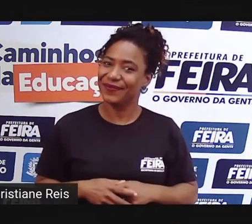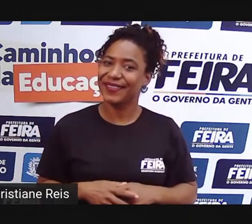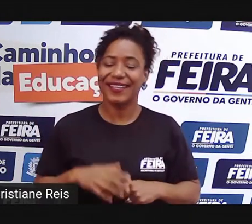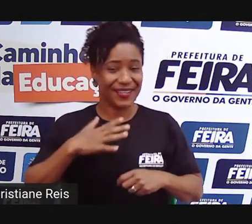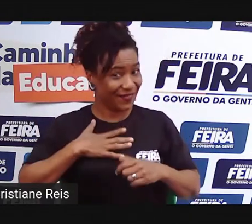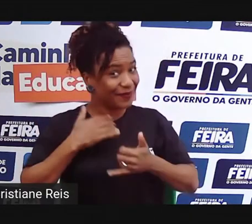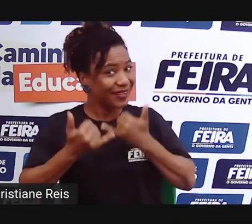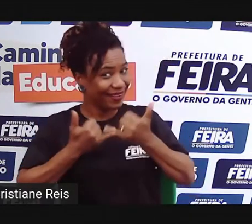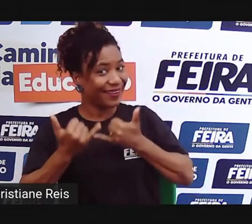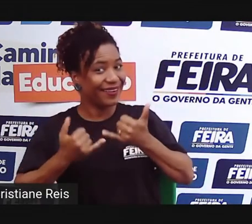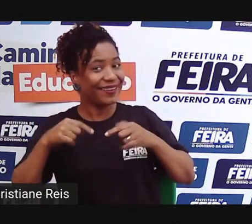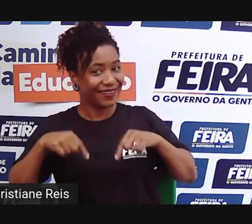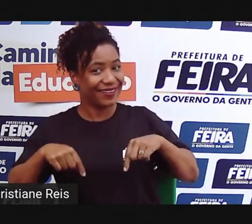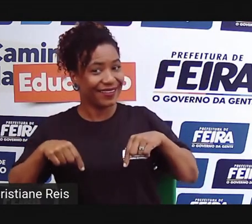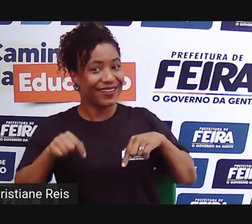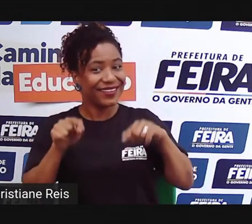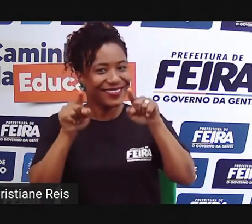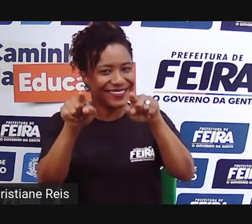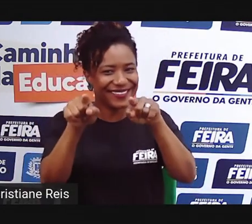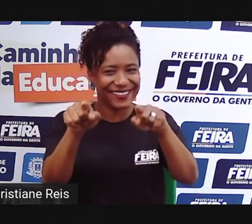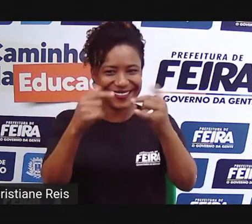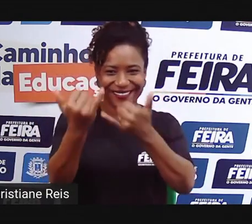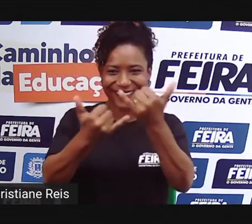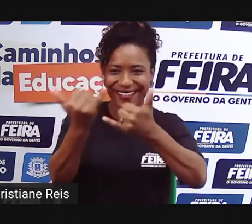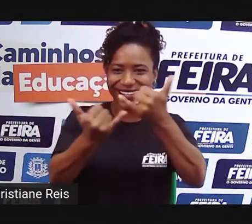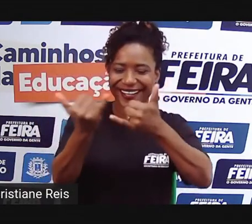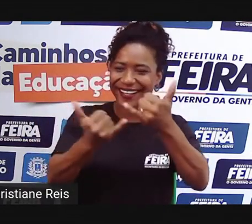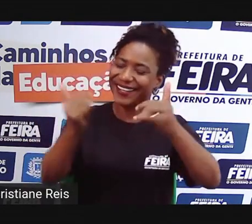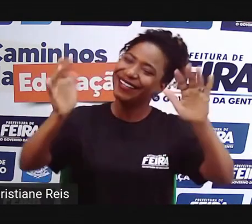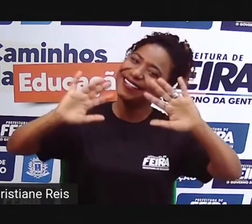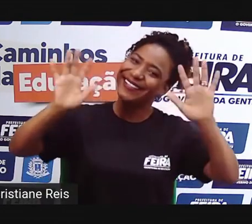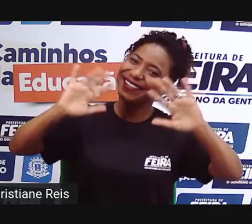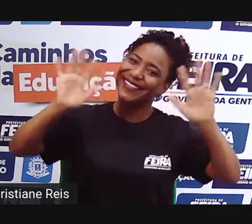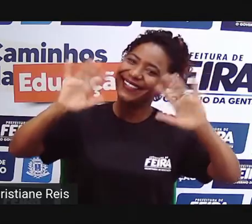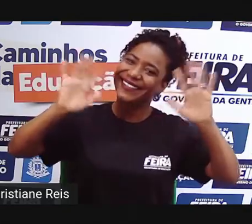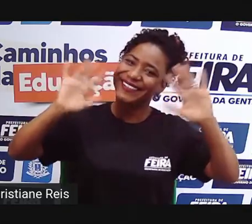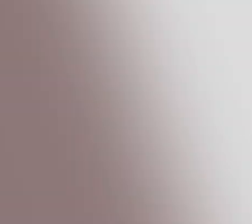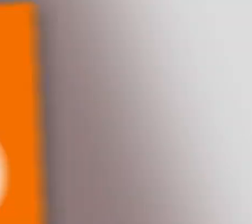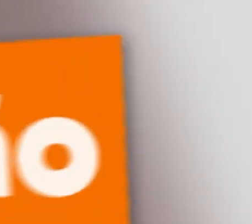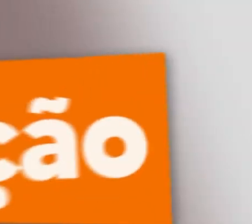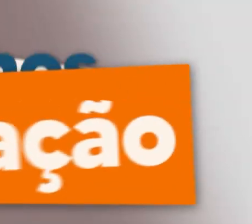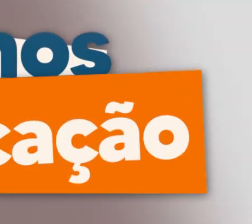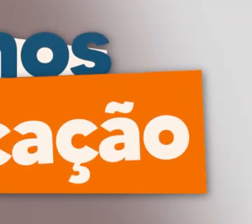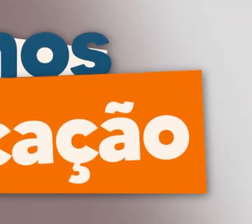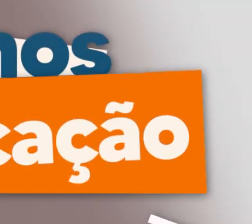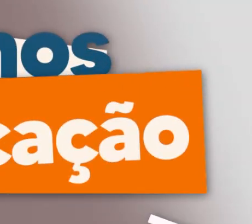daqui, vocês vão brincar daí. E até a próxima. Tchau, pessoal!